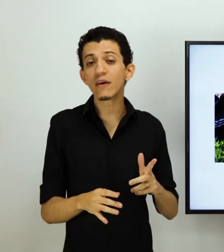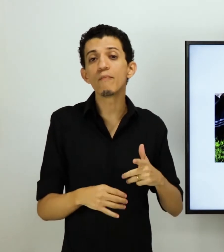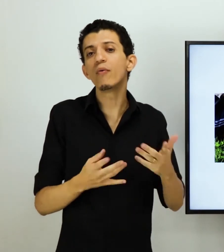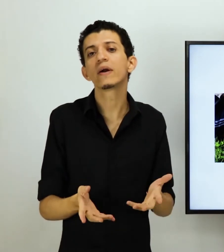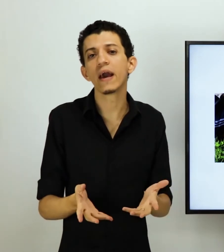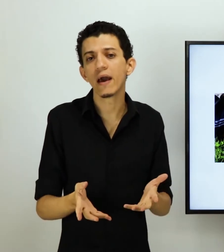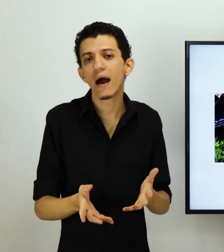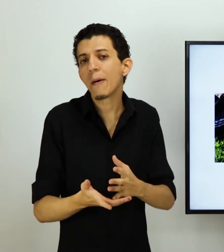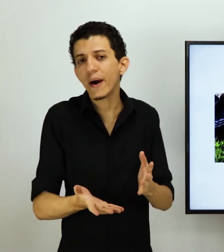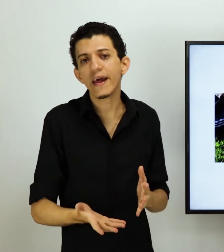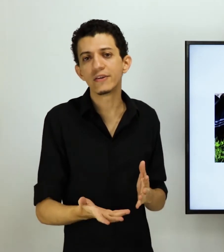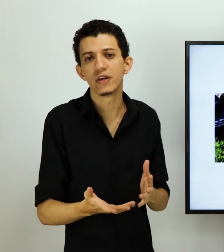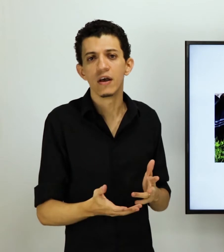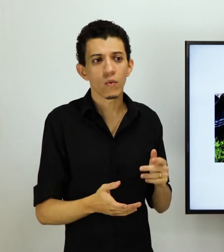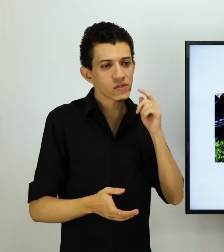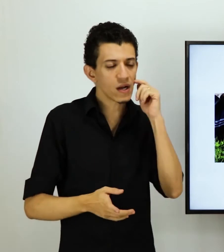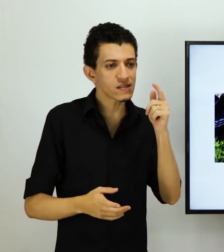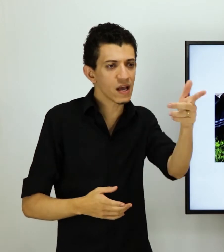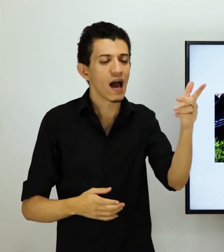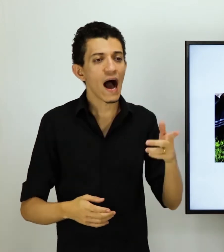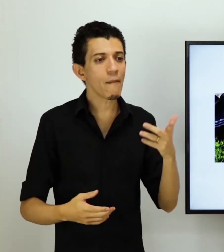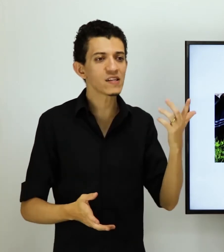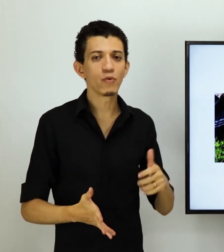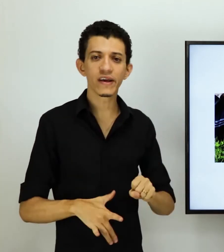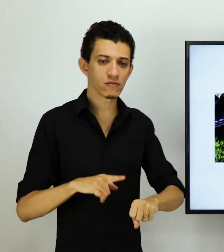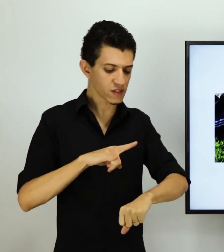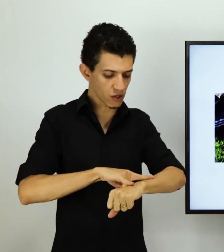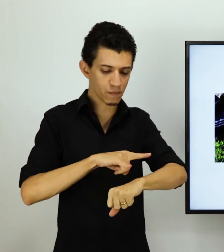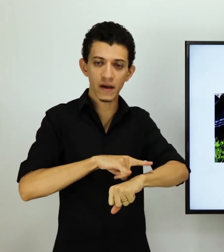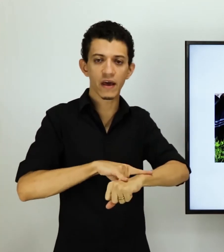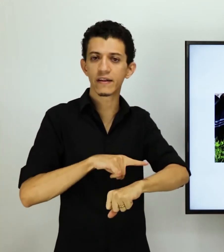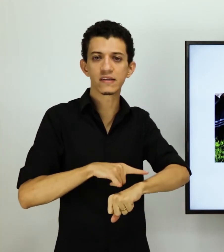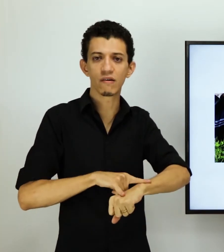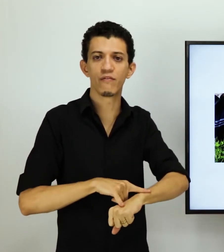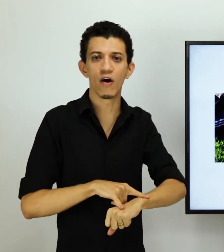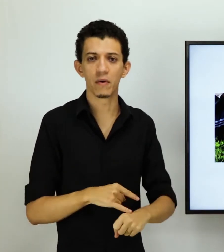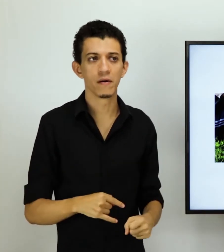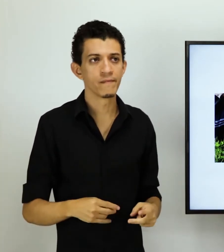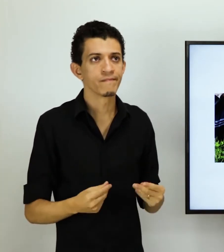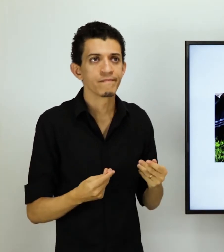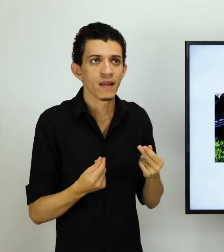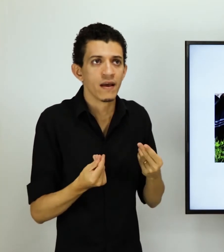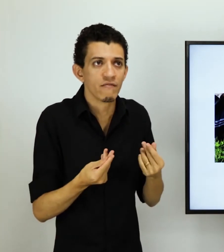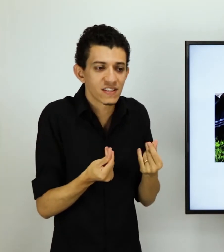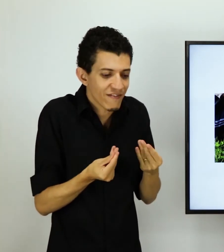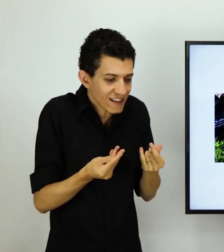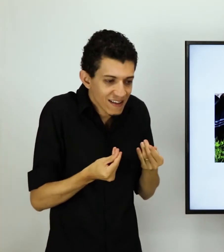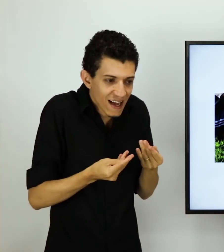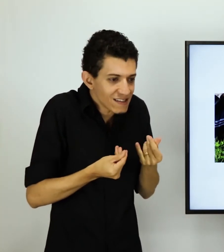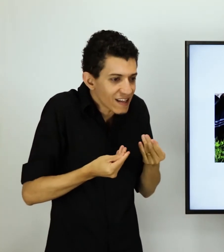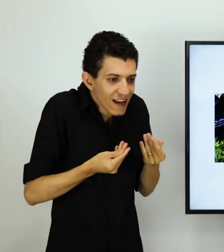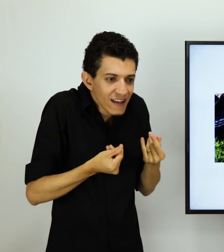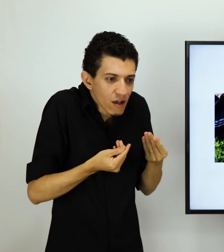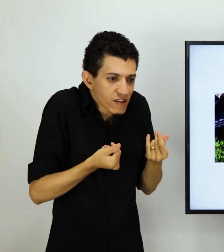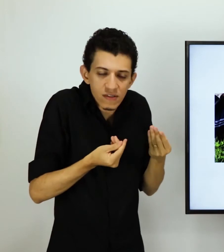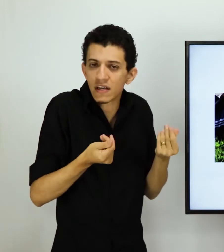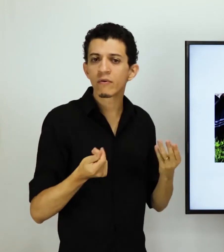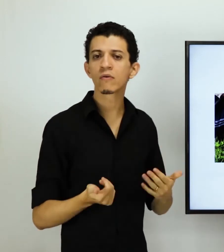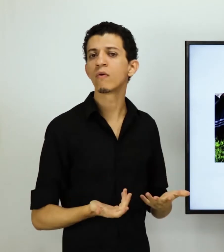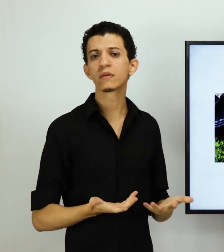um porquê aparente. Quando você olha assim, mas por que o sinal de banheiro é dessa forma? Você vai tentar extrair, talvez você não encontre